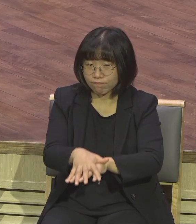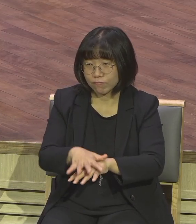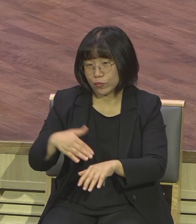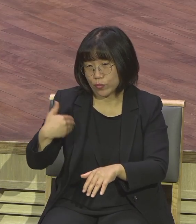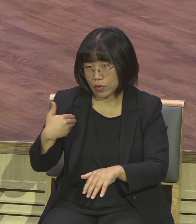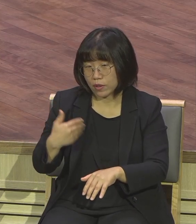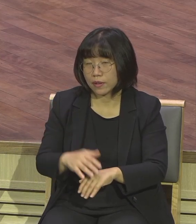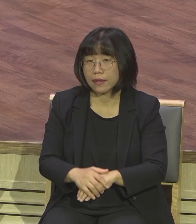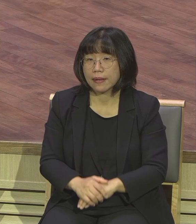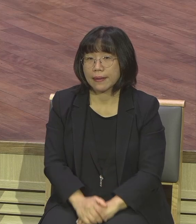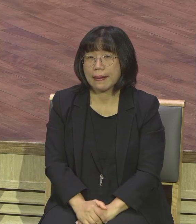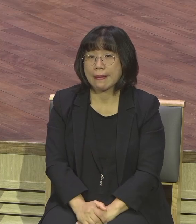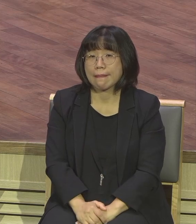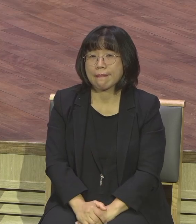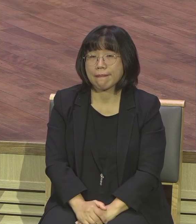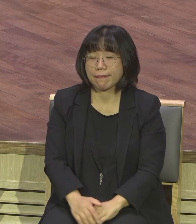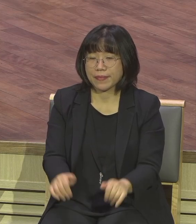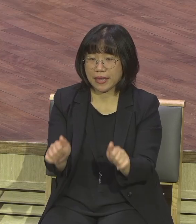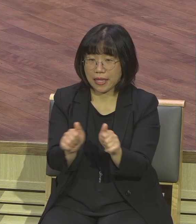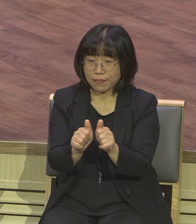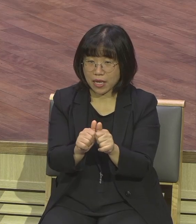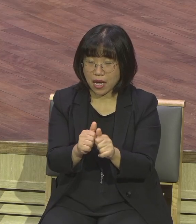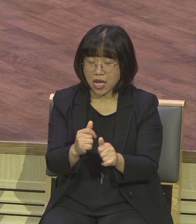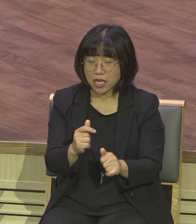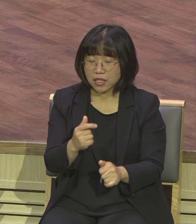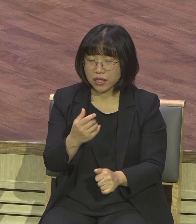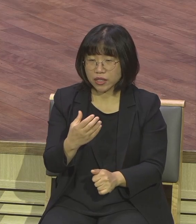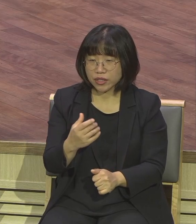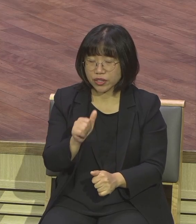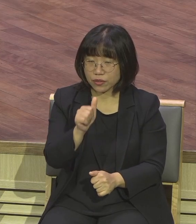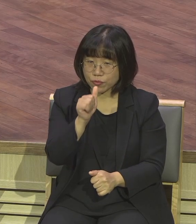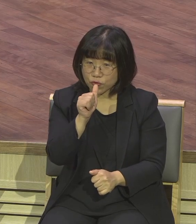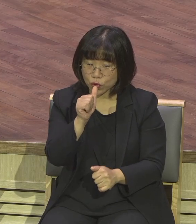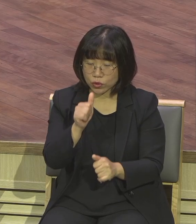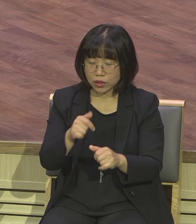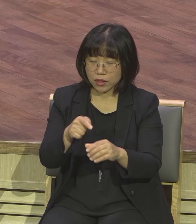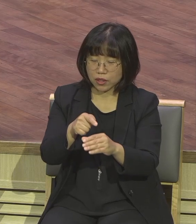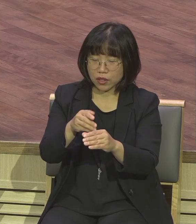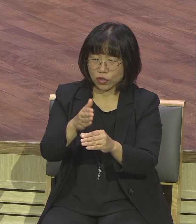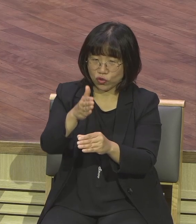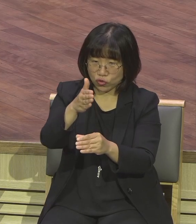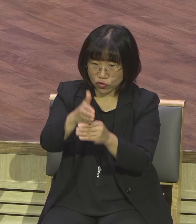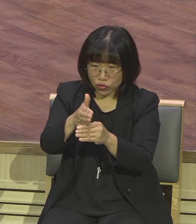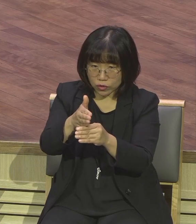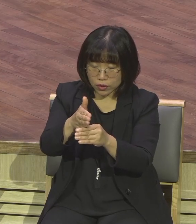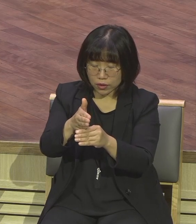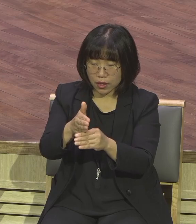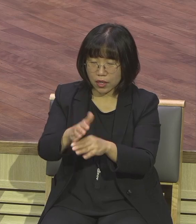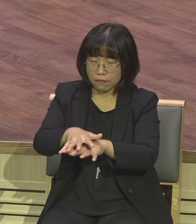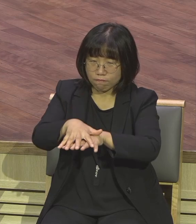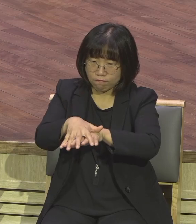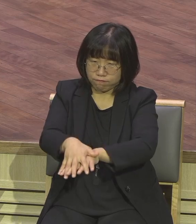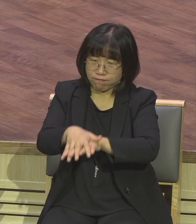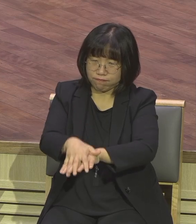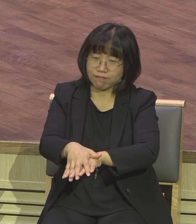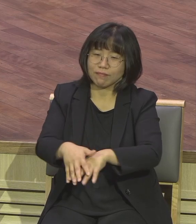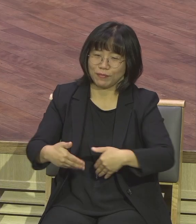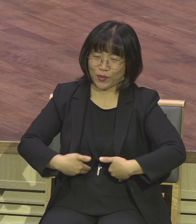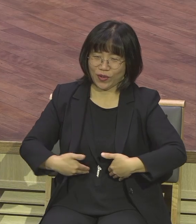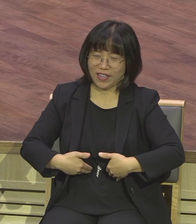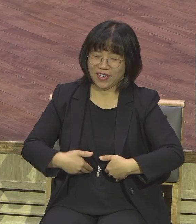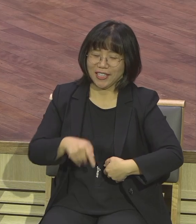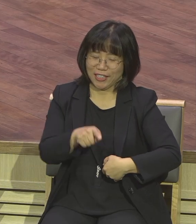때 딱 넘었을 때 남자는 젖꼭지 사이에 딱 중앙입니다. 그게 심폐소생술. 그거 하라고 만들어낸